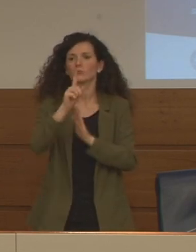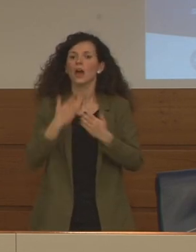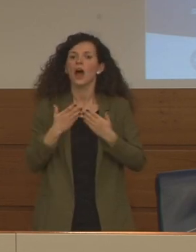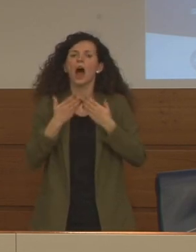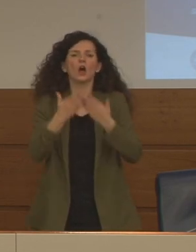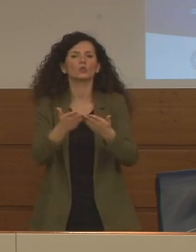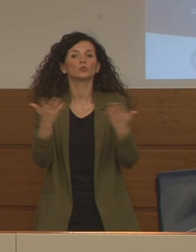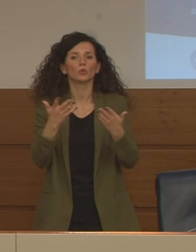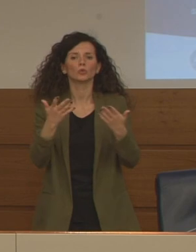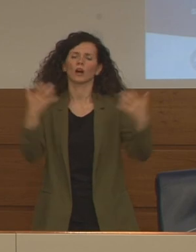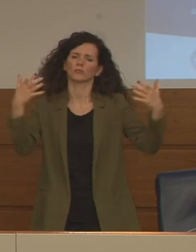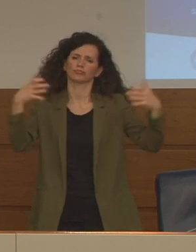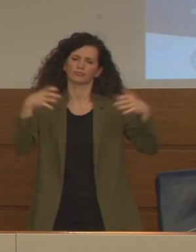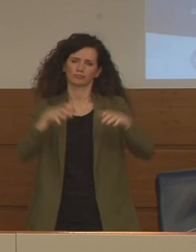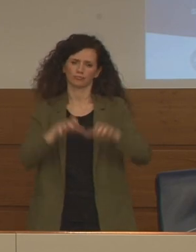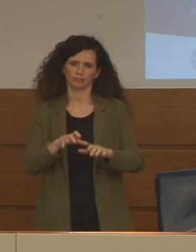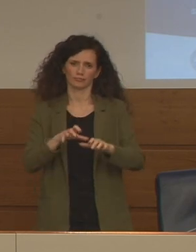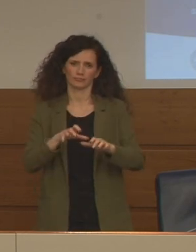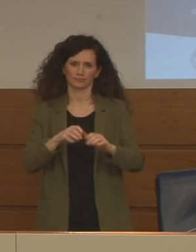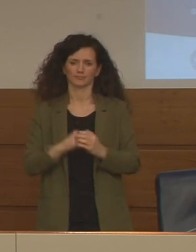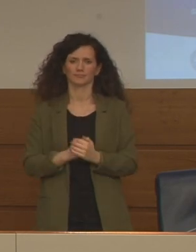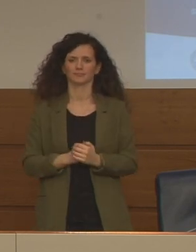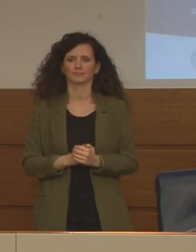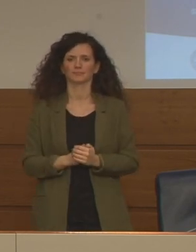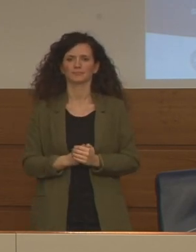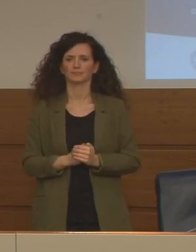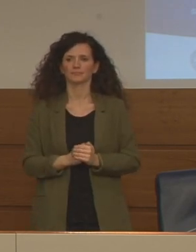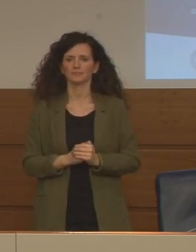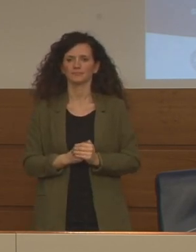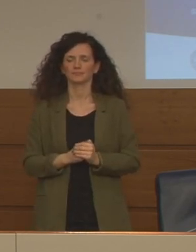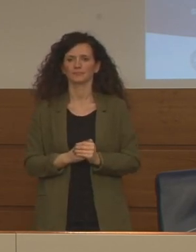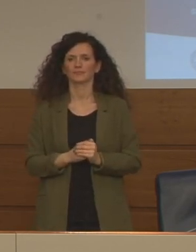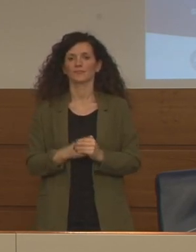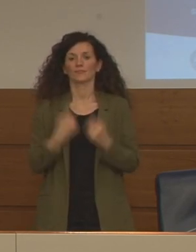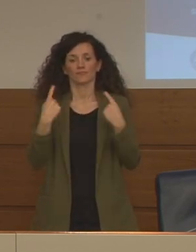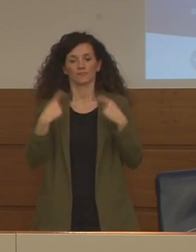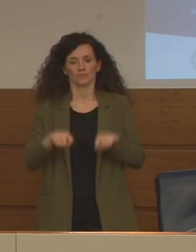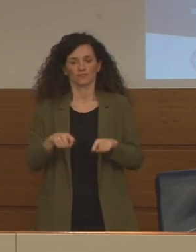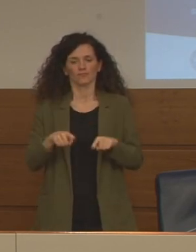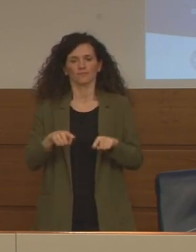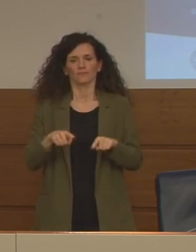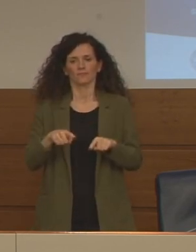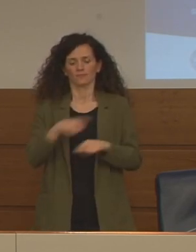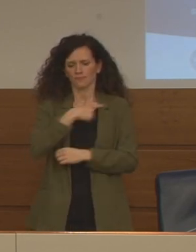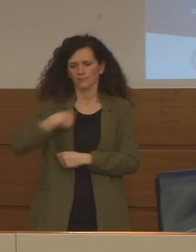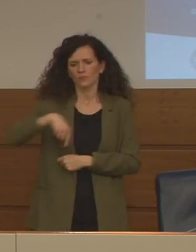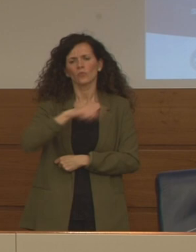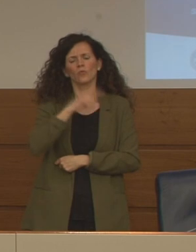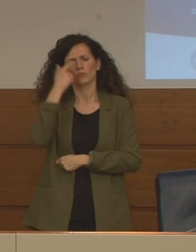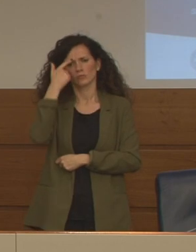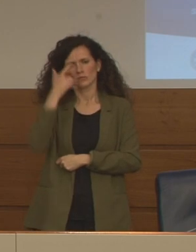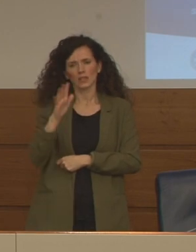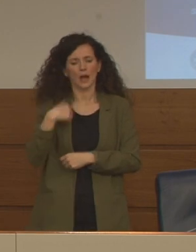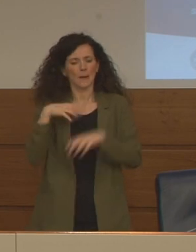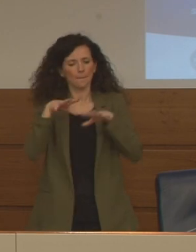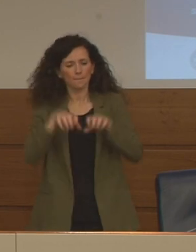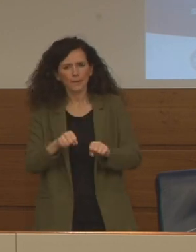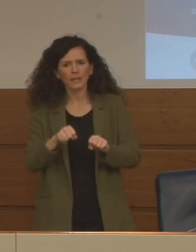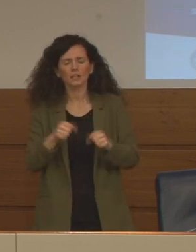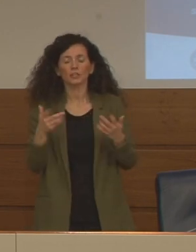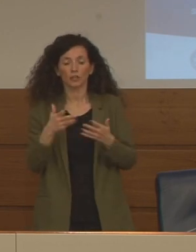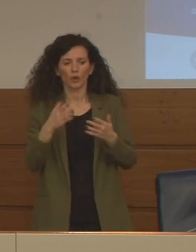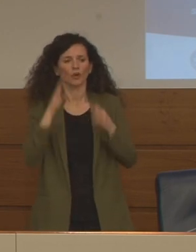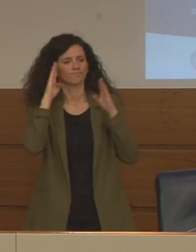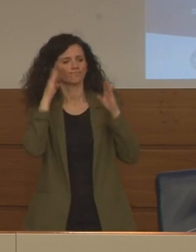rallentare la diffusione della curva epidemica detto questo noi sappiamo che l'impegno importante è quello delle terapie